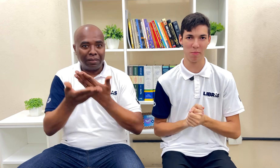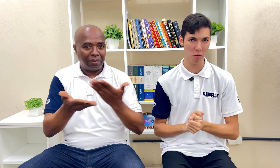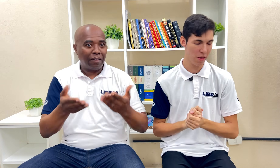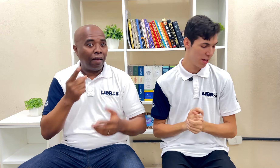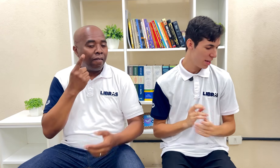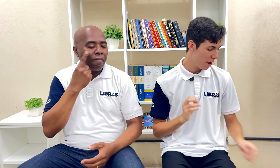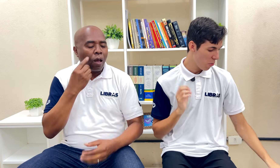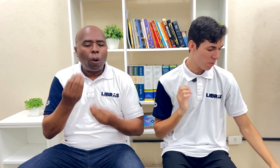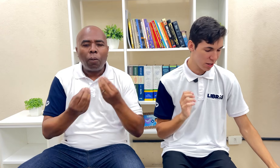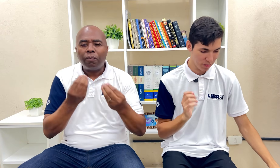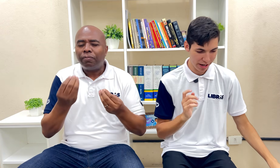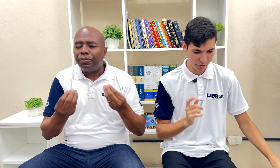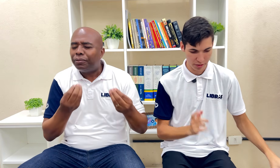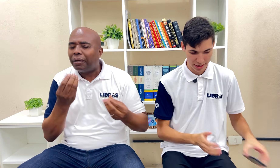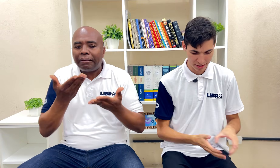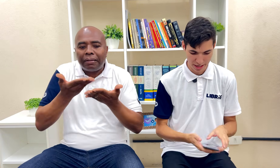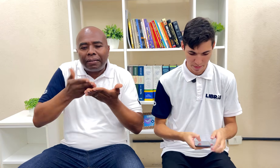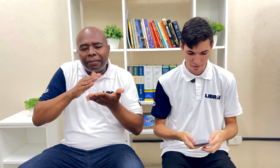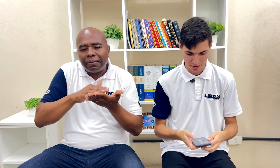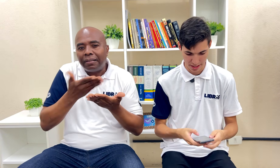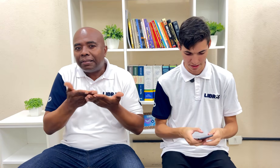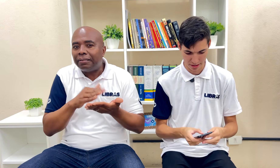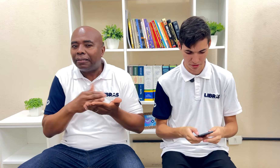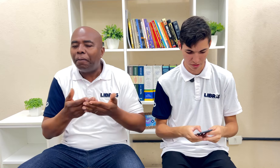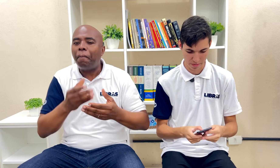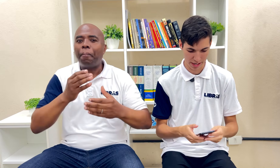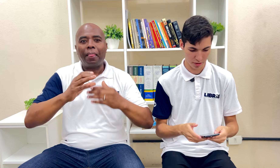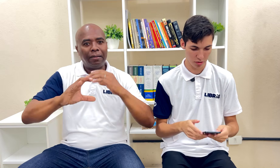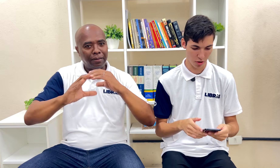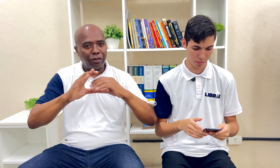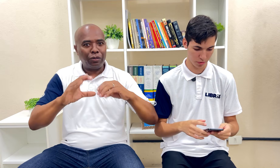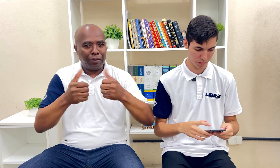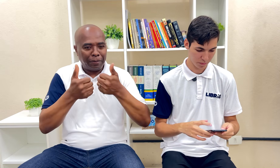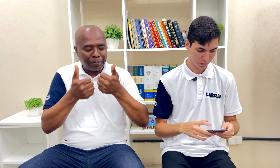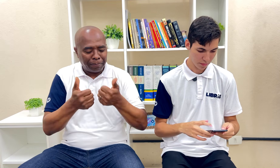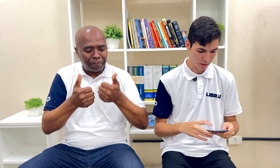bom? Primeiro aspecto que eu queria ensinar para vocês, deixa eu só abrir aqui os tópicos.